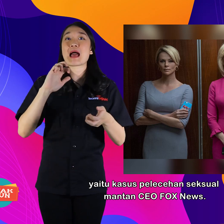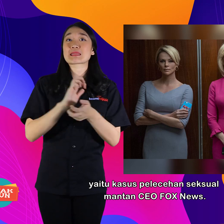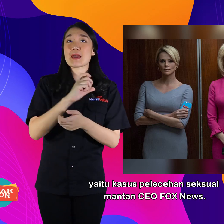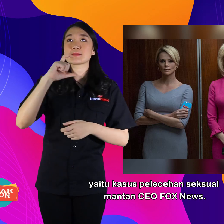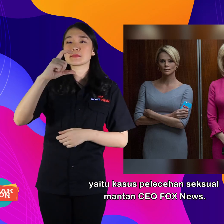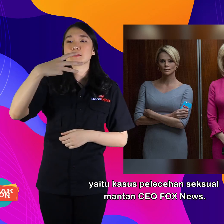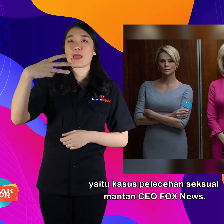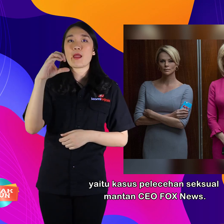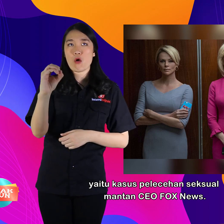Fox News.